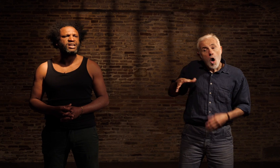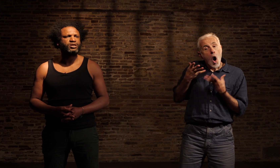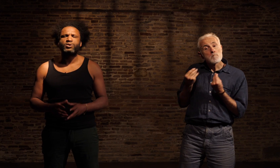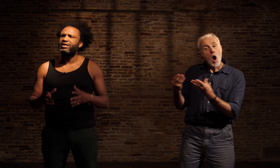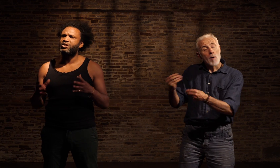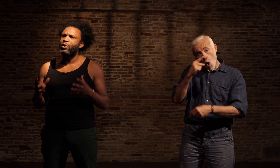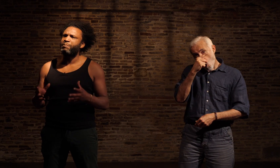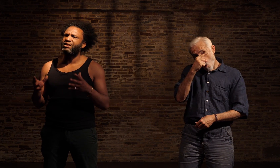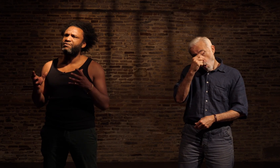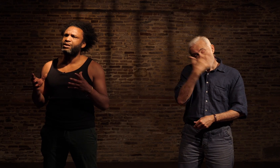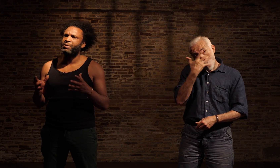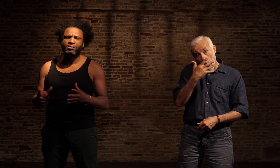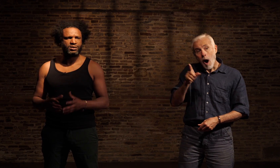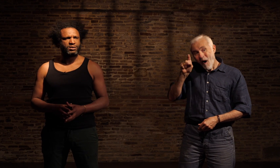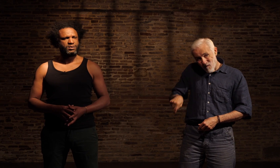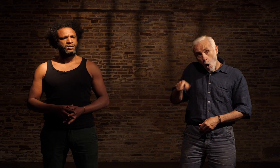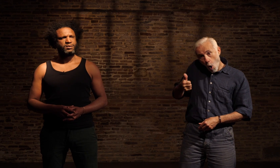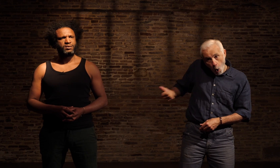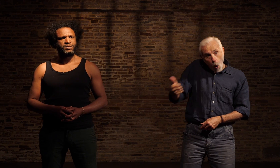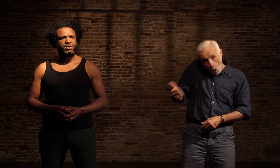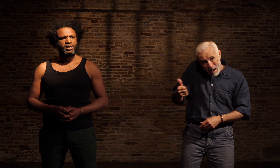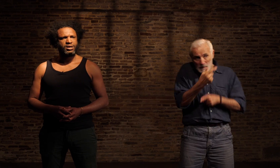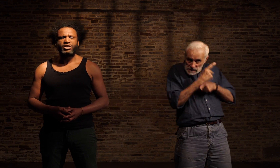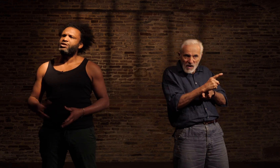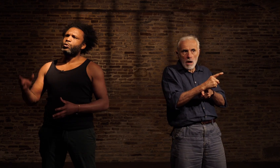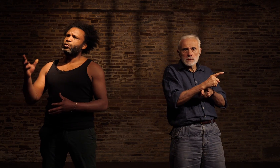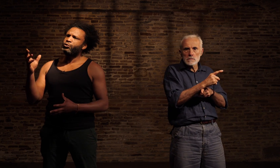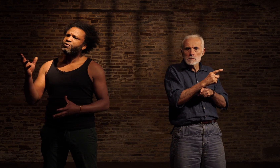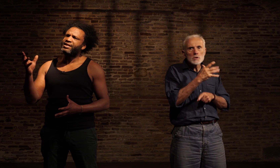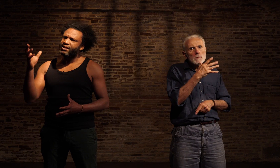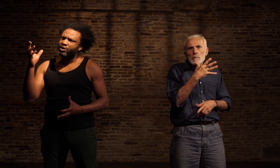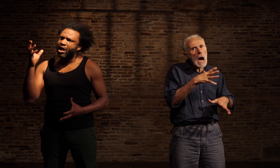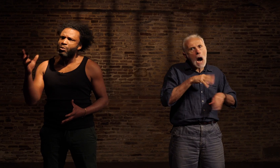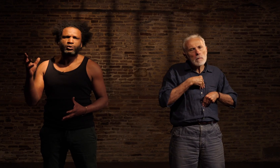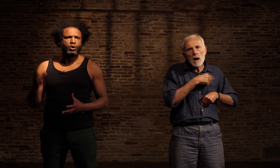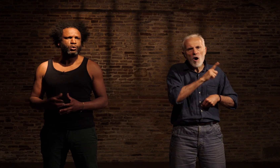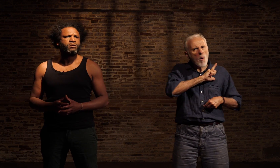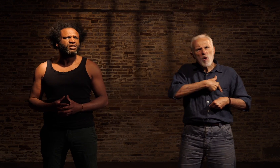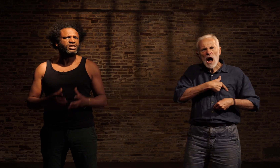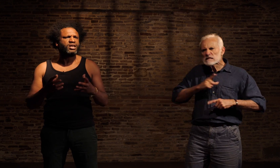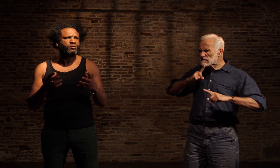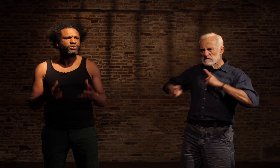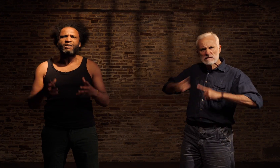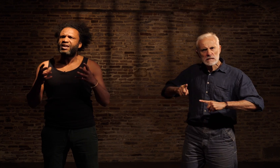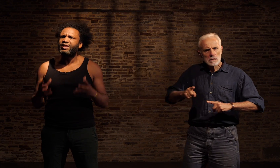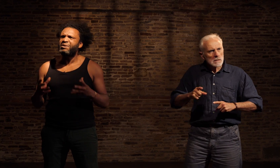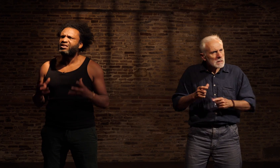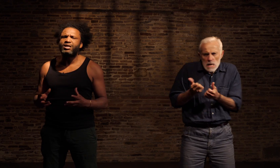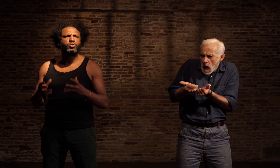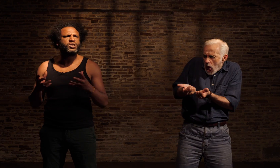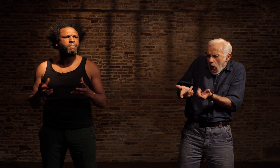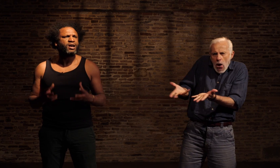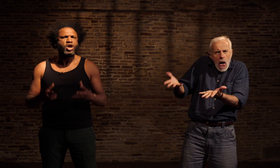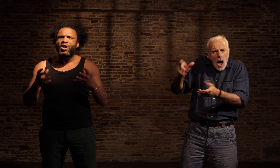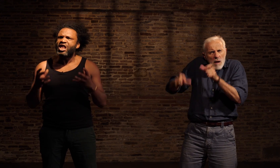tyrannique de quartiers noirs par des flics blanc j'ai dit que durant cette émeute ou quantité d'enfants avaient été piétinés